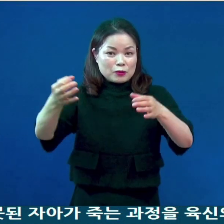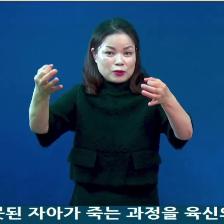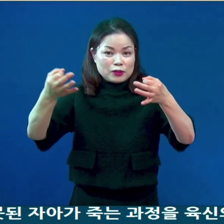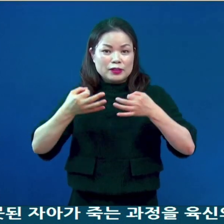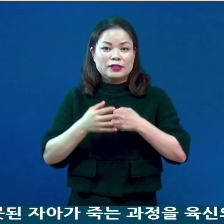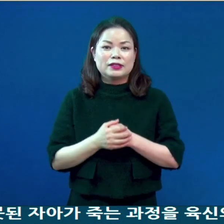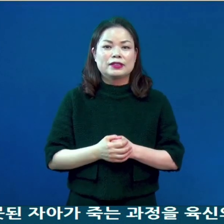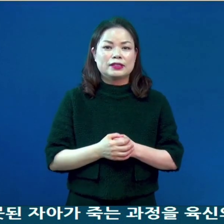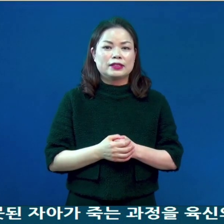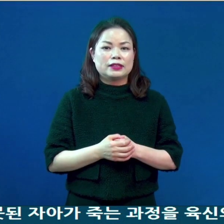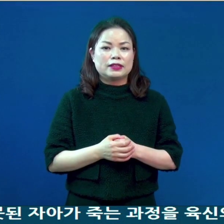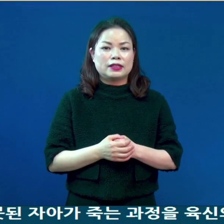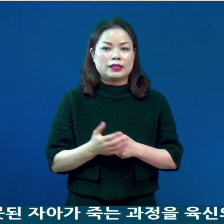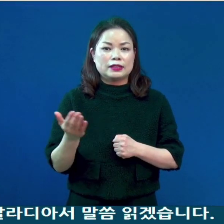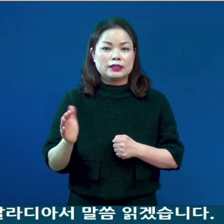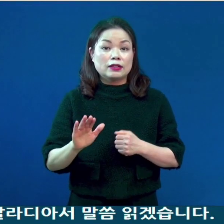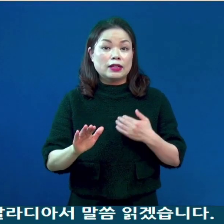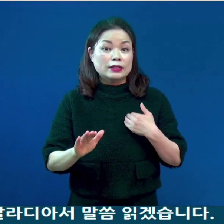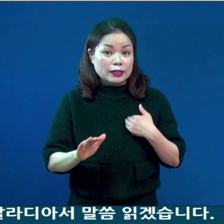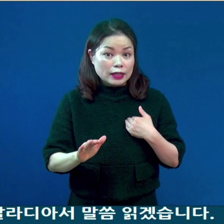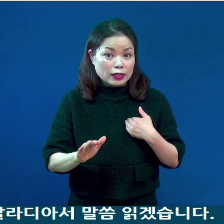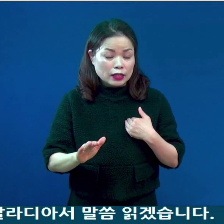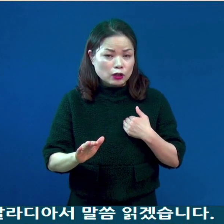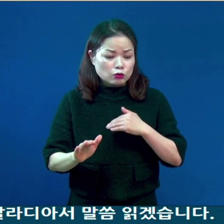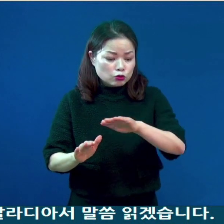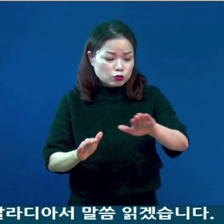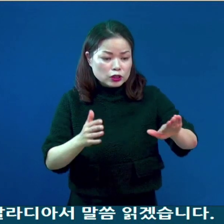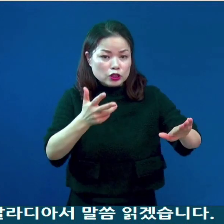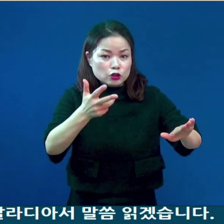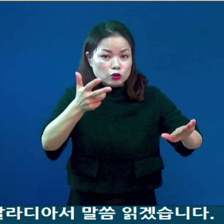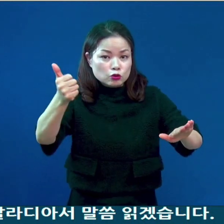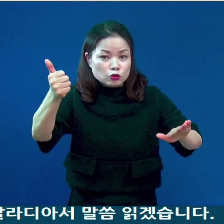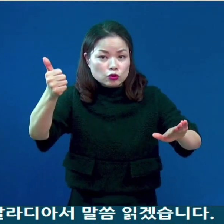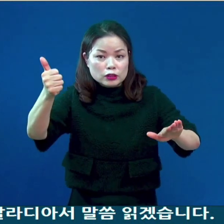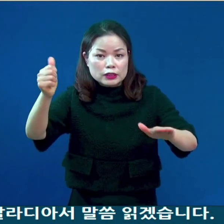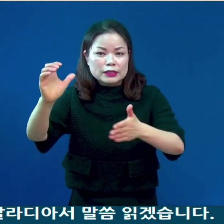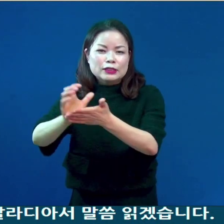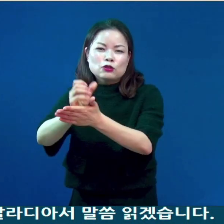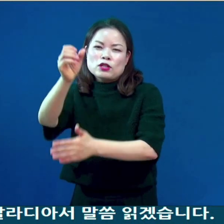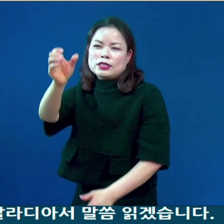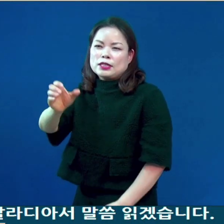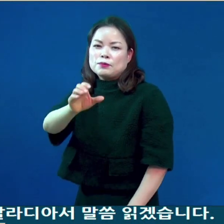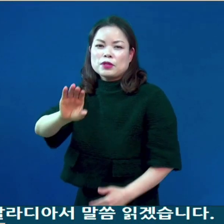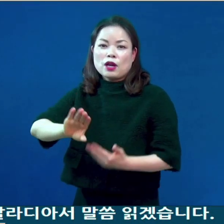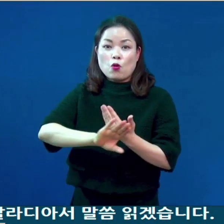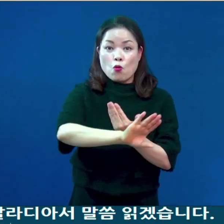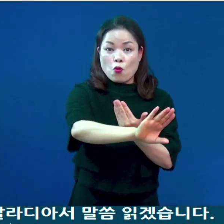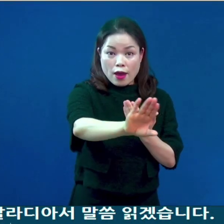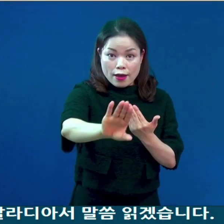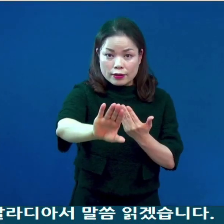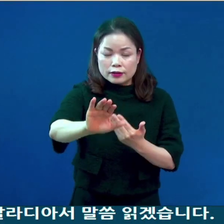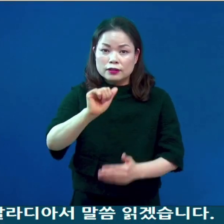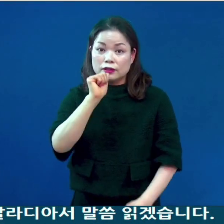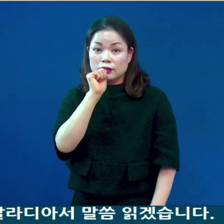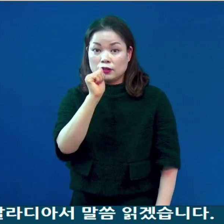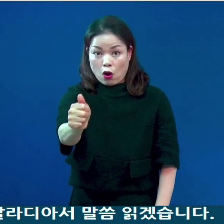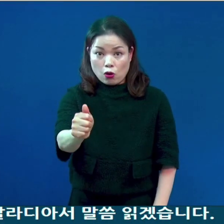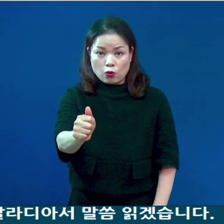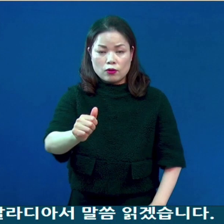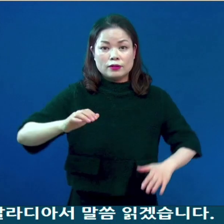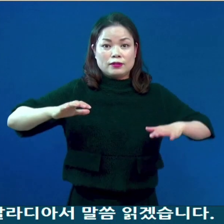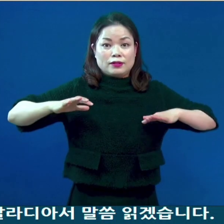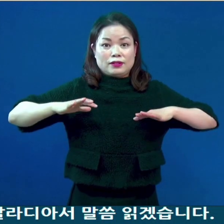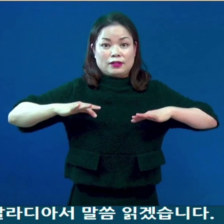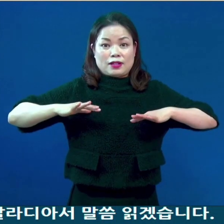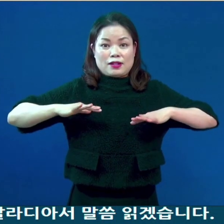들어보십시오. 그러나 내게는 우리 주 그리스도의 십자가 외에는 결코